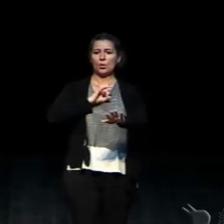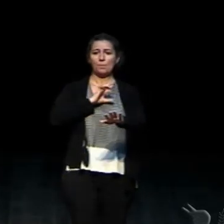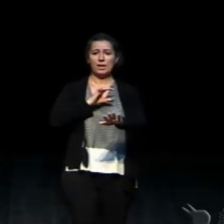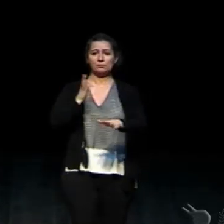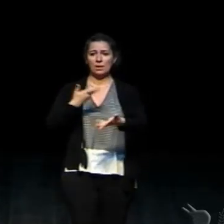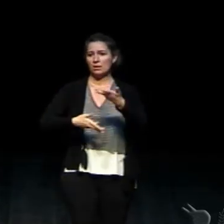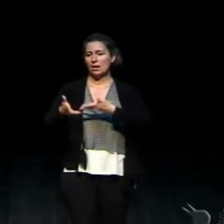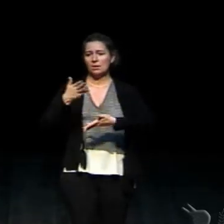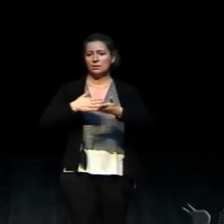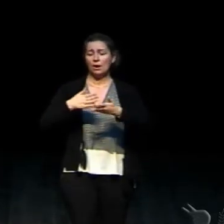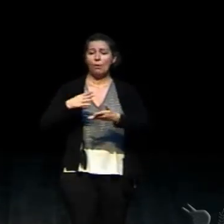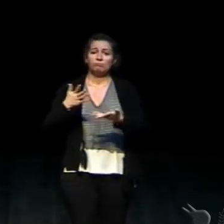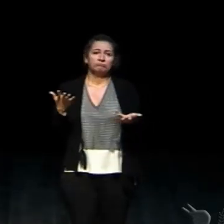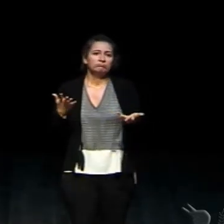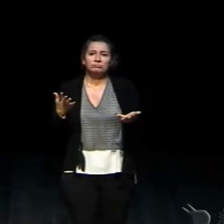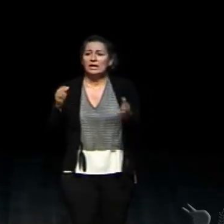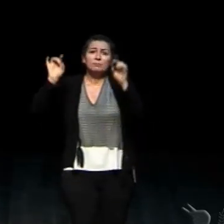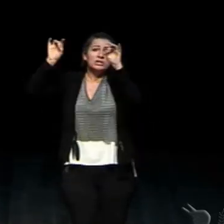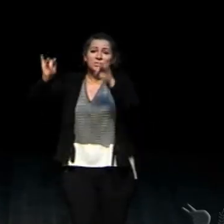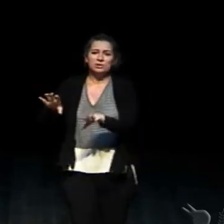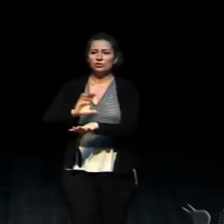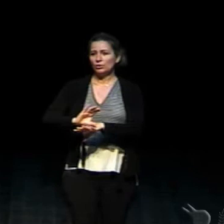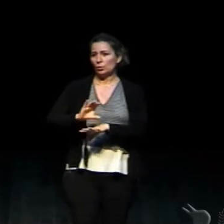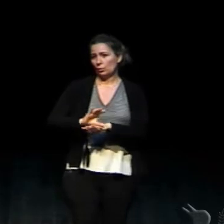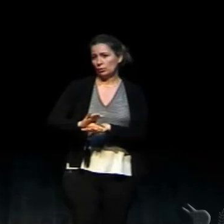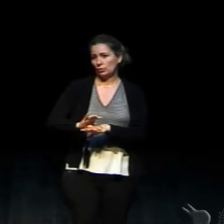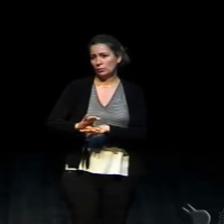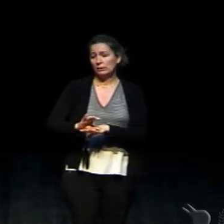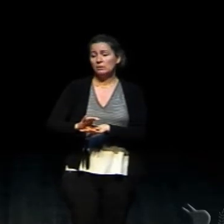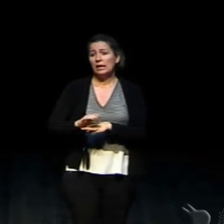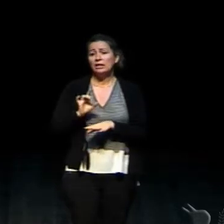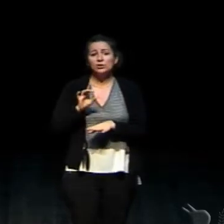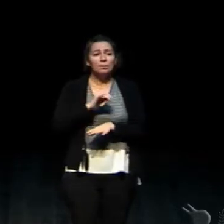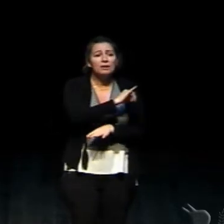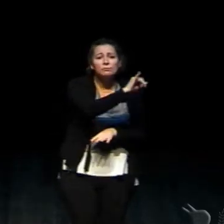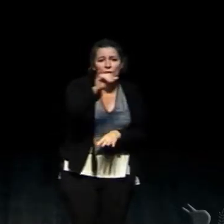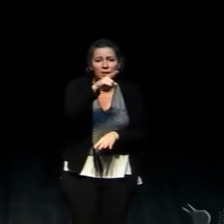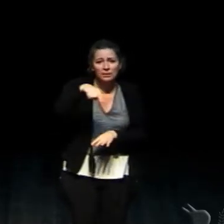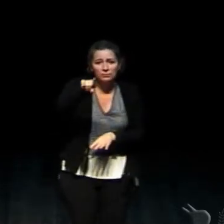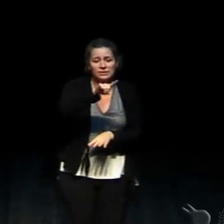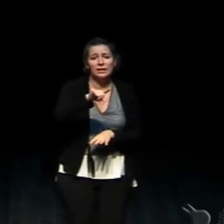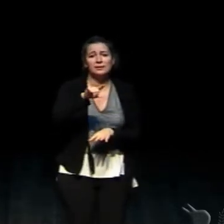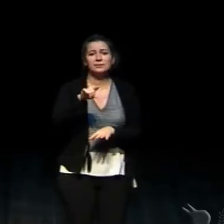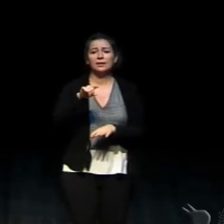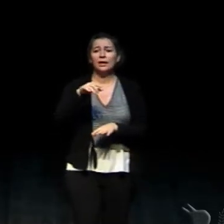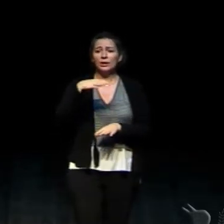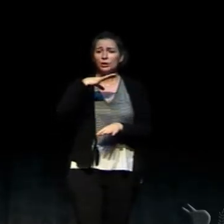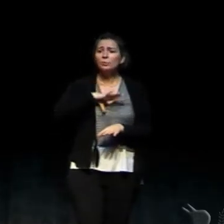saia. Isso pode influenciar com relação ao nível de evasão, ao índice de evasão na sua aula.